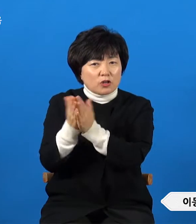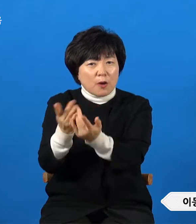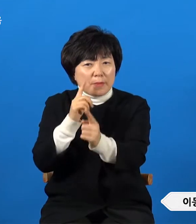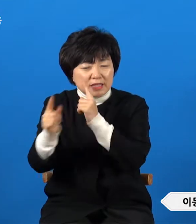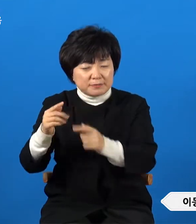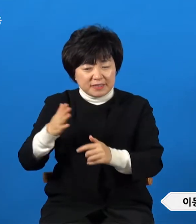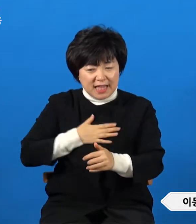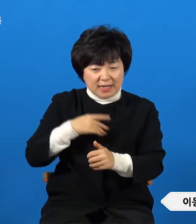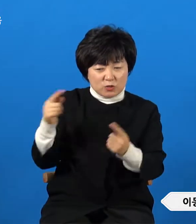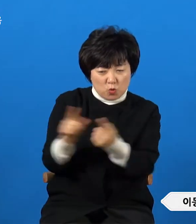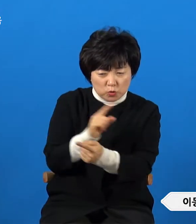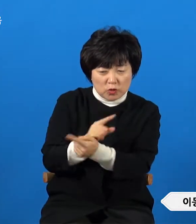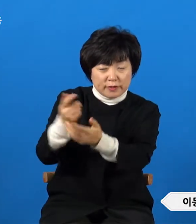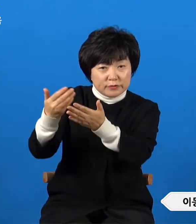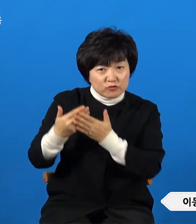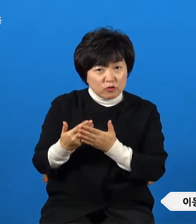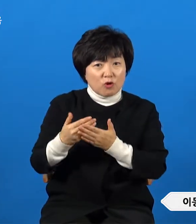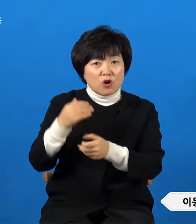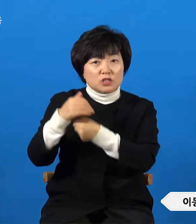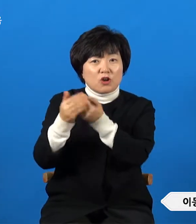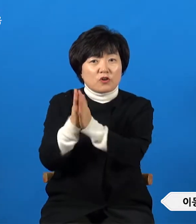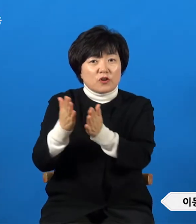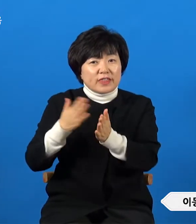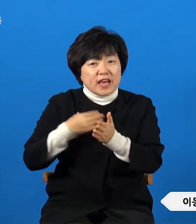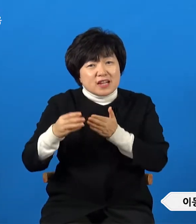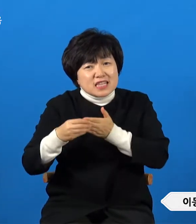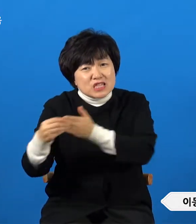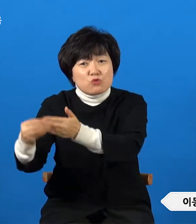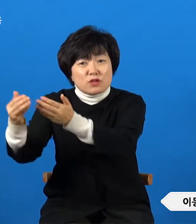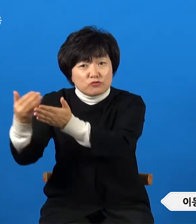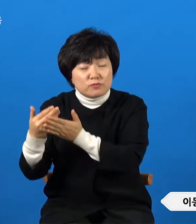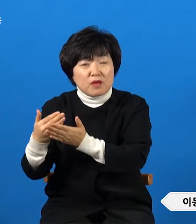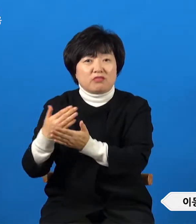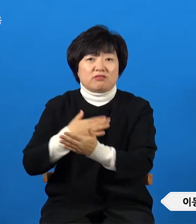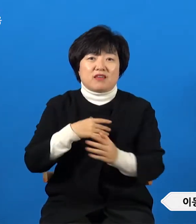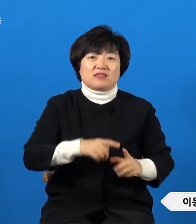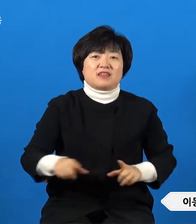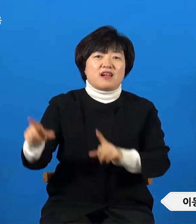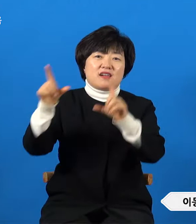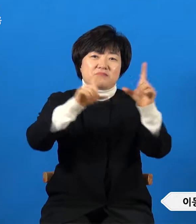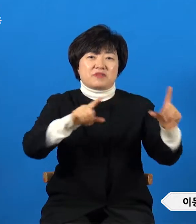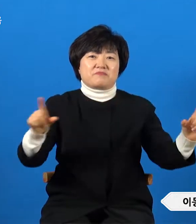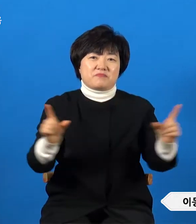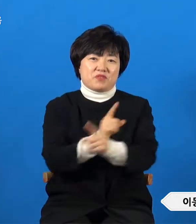성경이 우리를 인도한다면 우리가 변하지 않겠습니까?